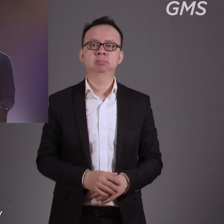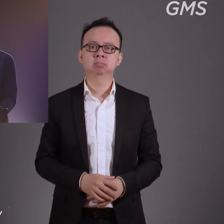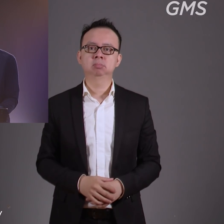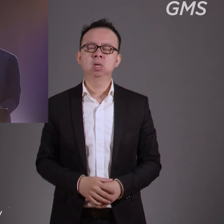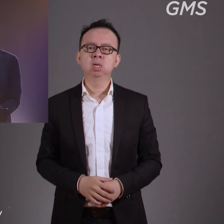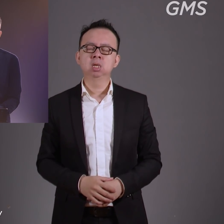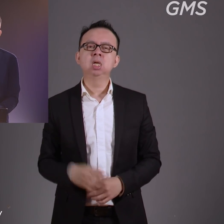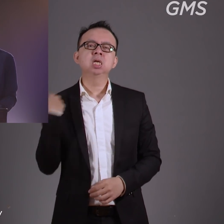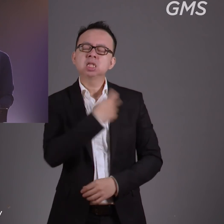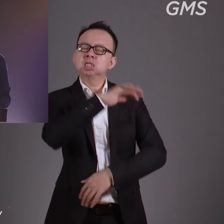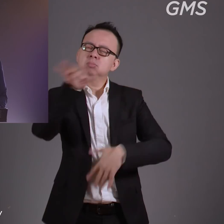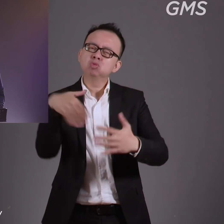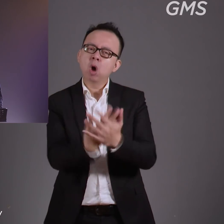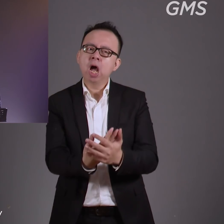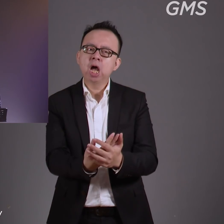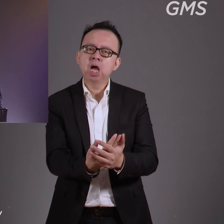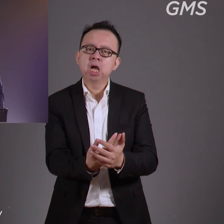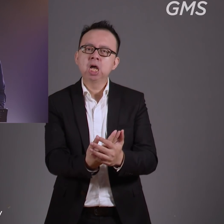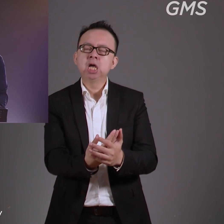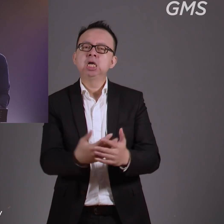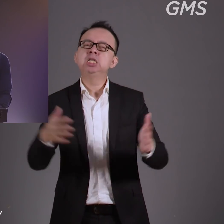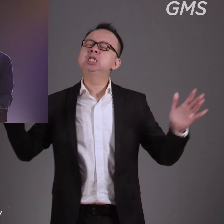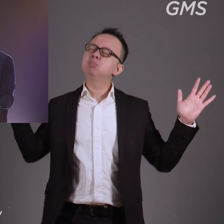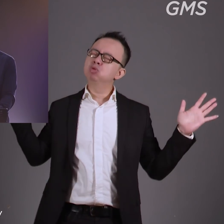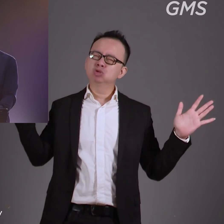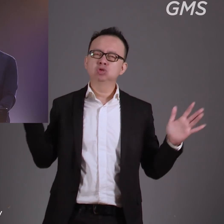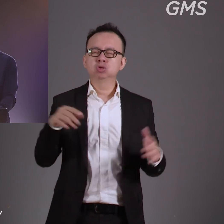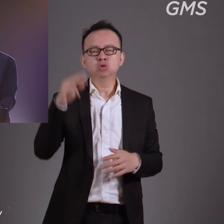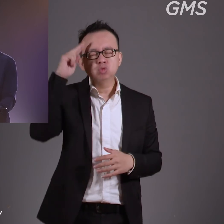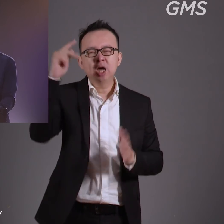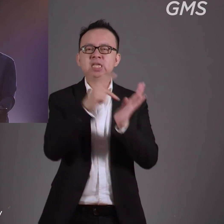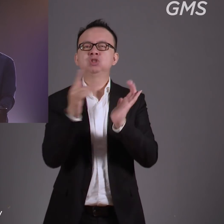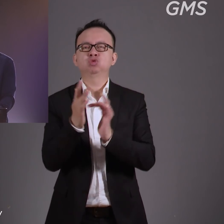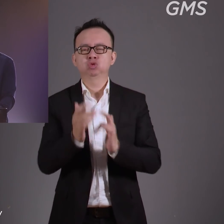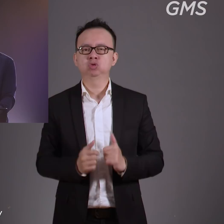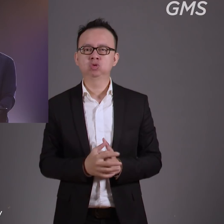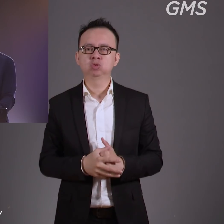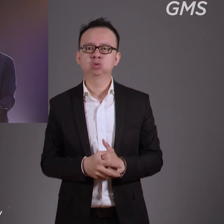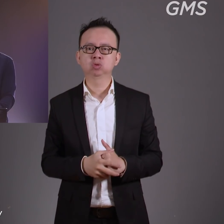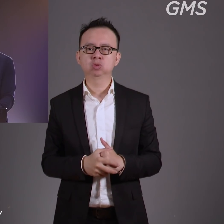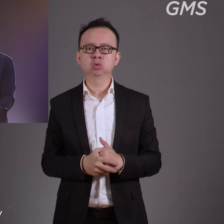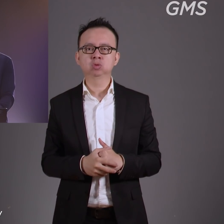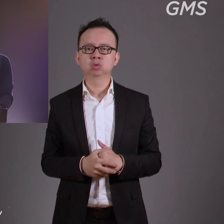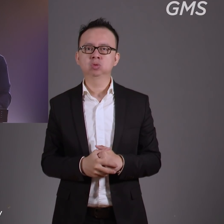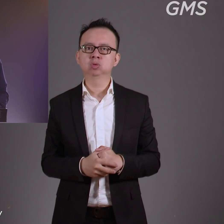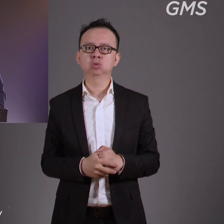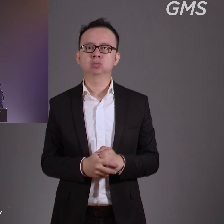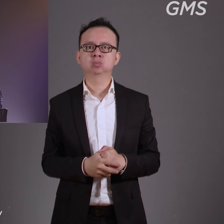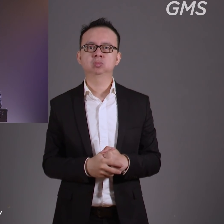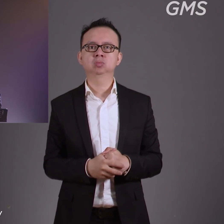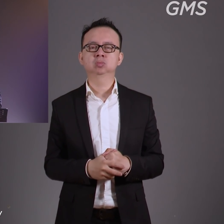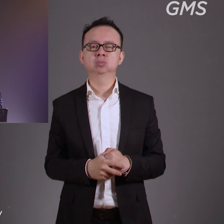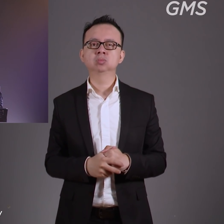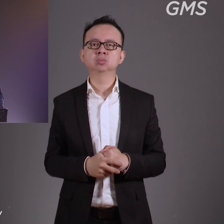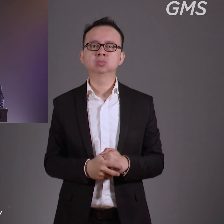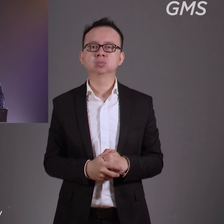kita semua itu ditebus dari sesuatu. Ham itu no good man, dia bukan orang yang baik. Jadi kalau kita mau lihat ke atas